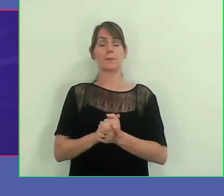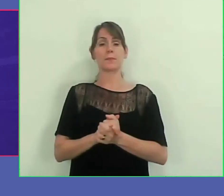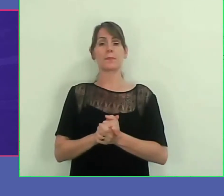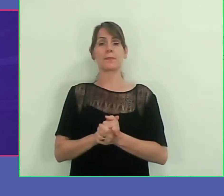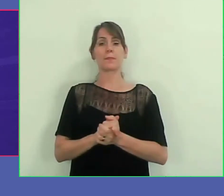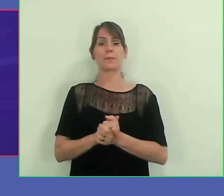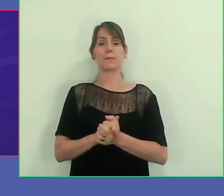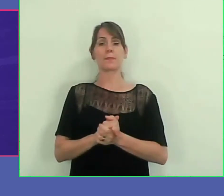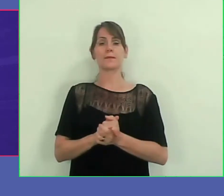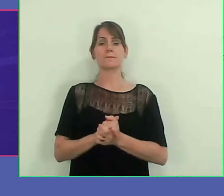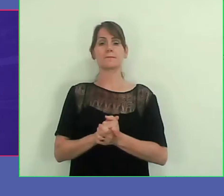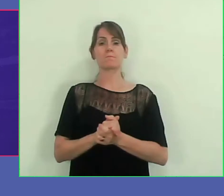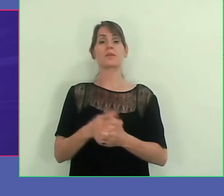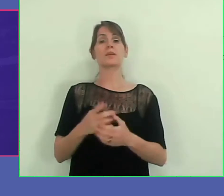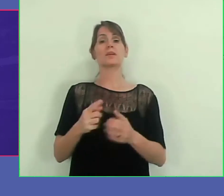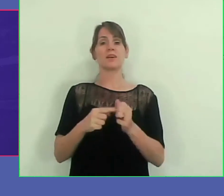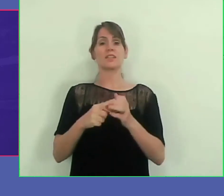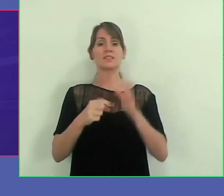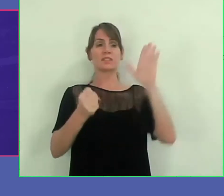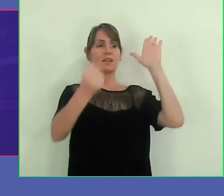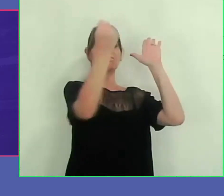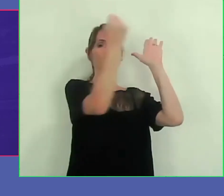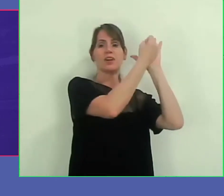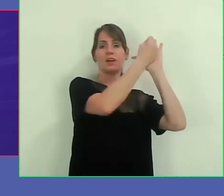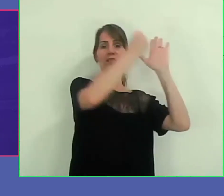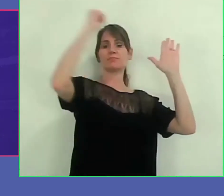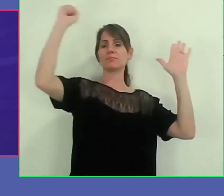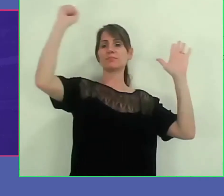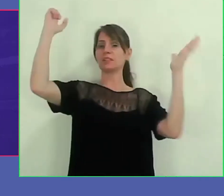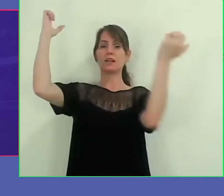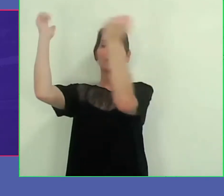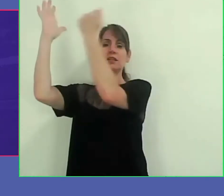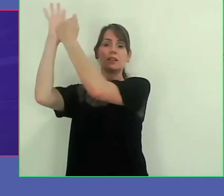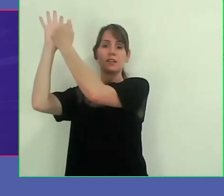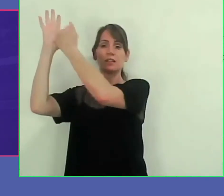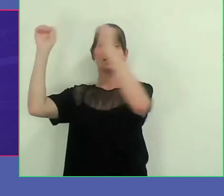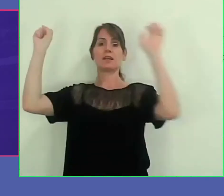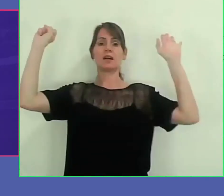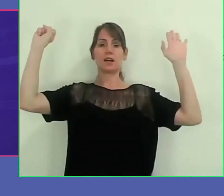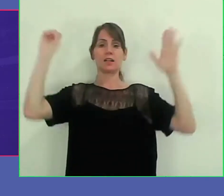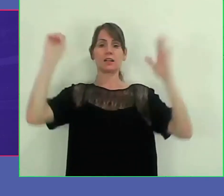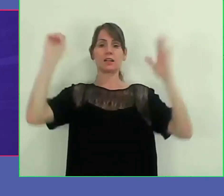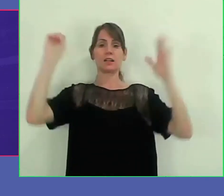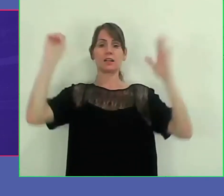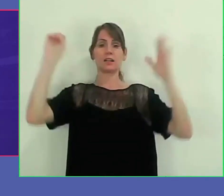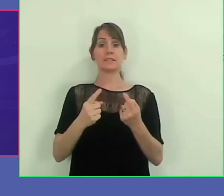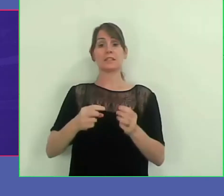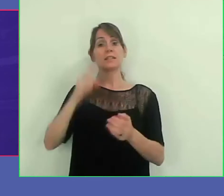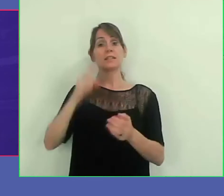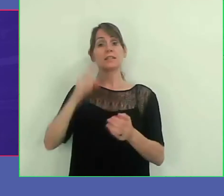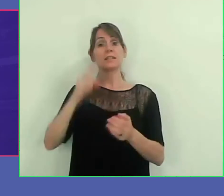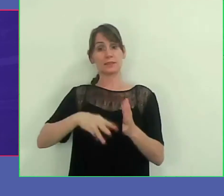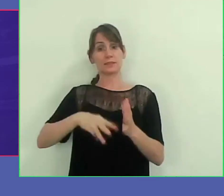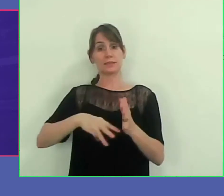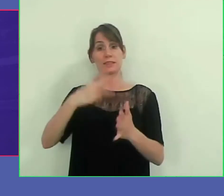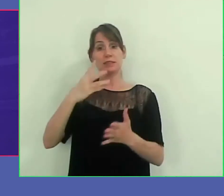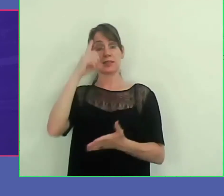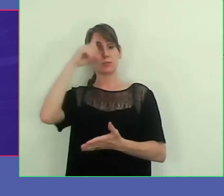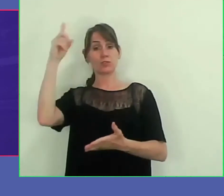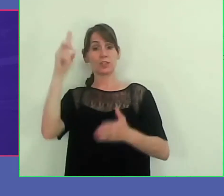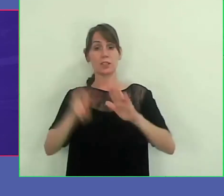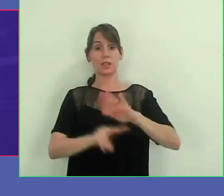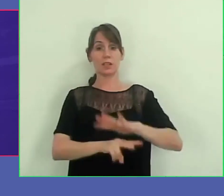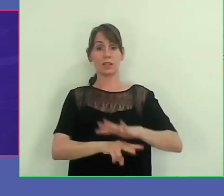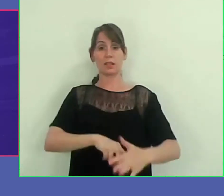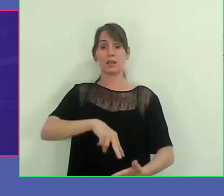no madeiro. A este ressuscitou Deus no terceiro dia e concedeu que fosse manifesto, não a todo o povo,